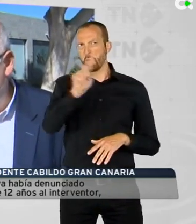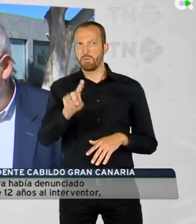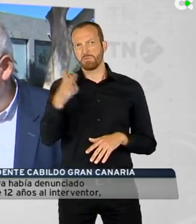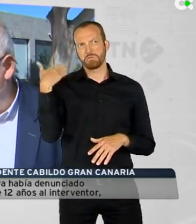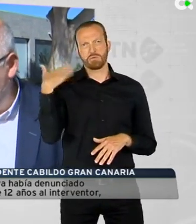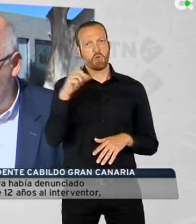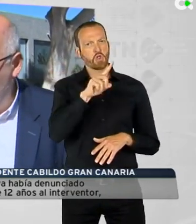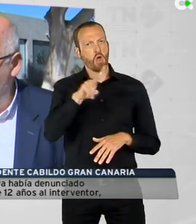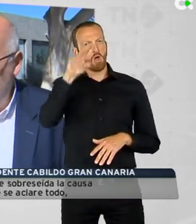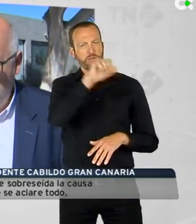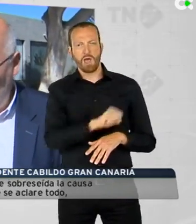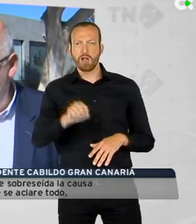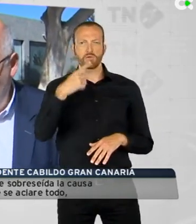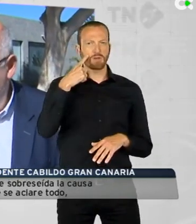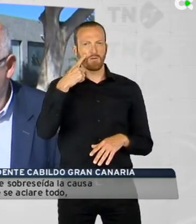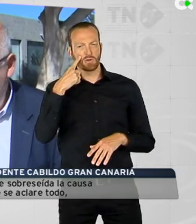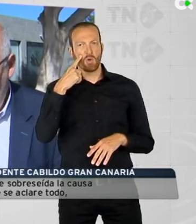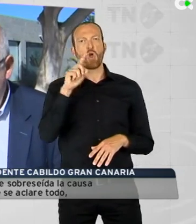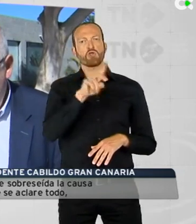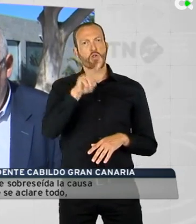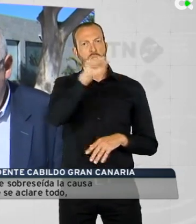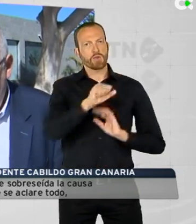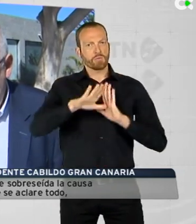años al interventor, 12 años después